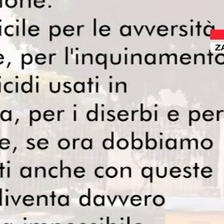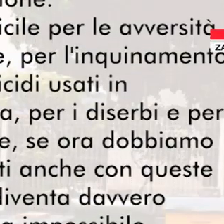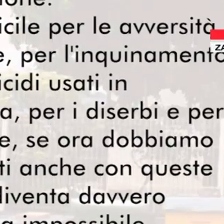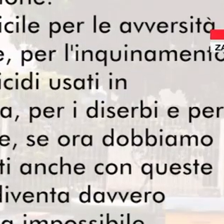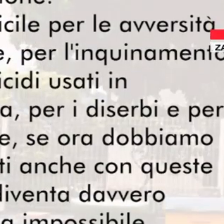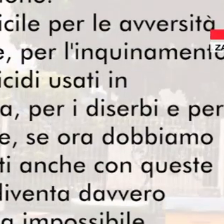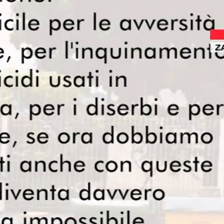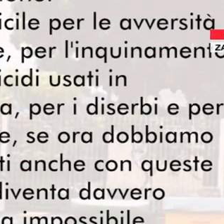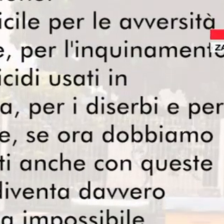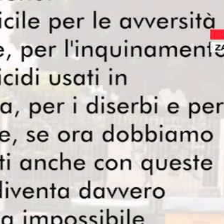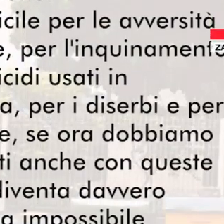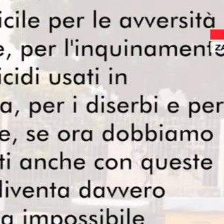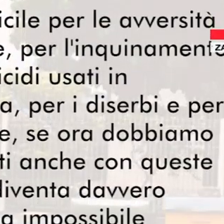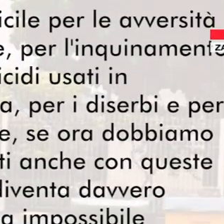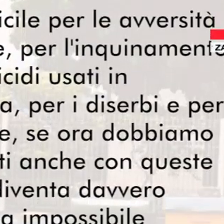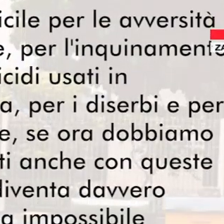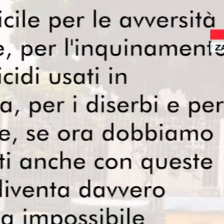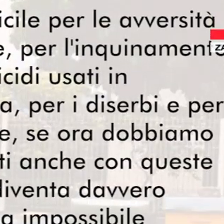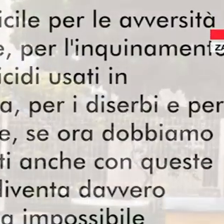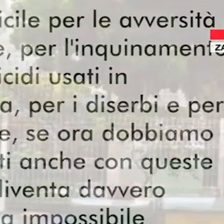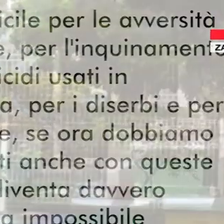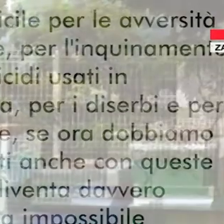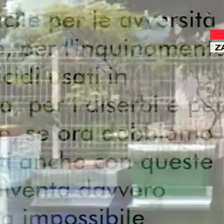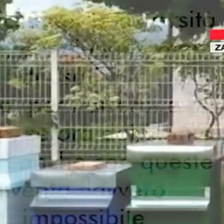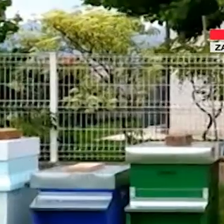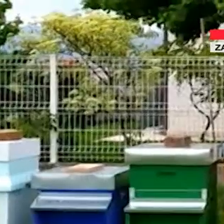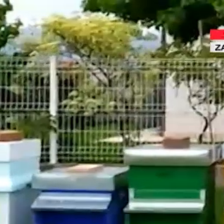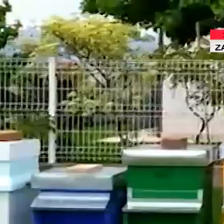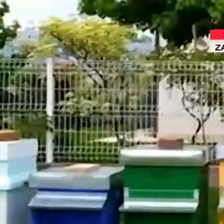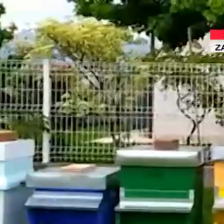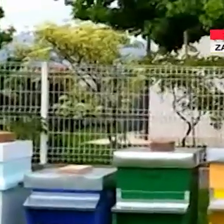i conti anche con queste persone, diventa davvero un'impresa impossibile.